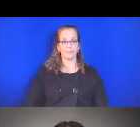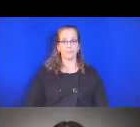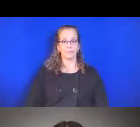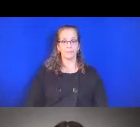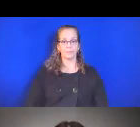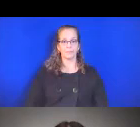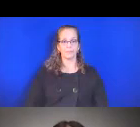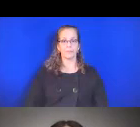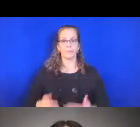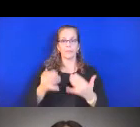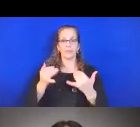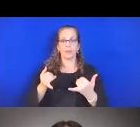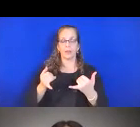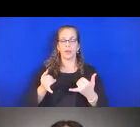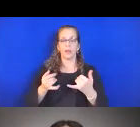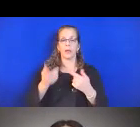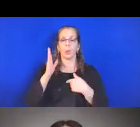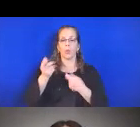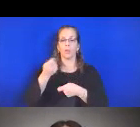你可以打311去求助。